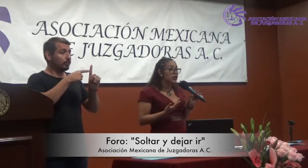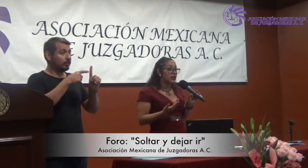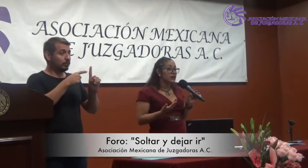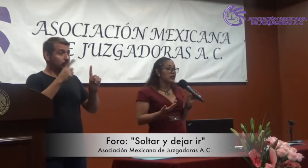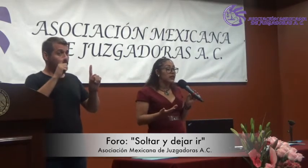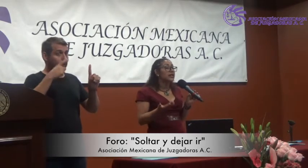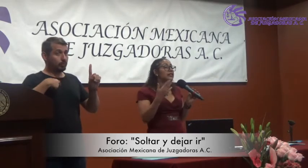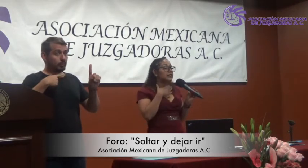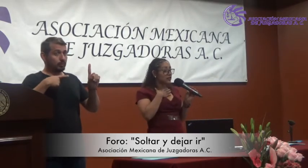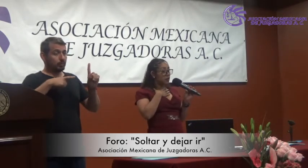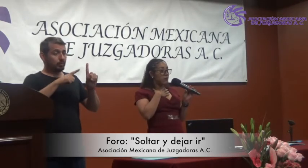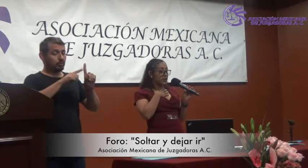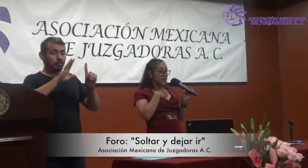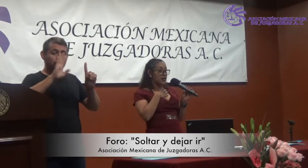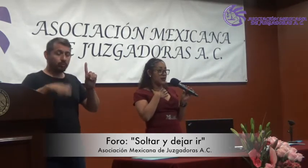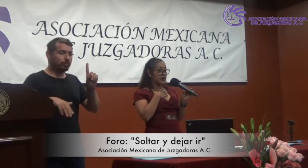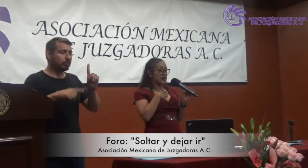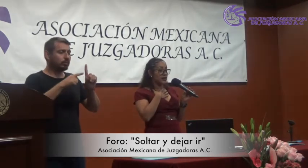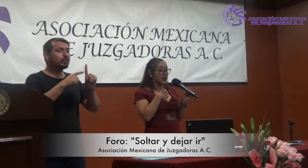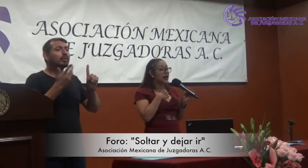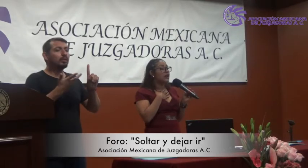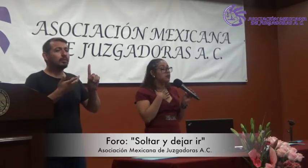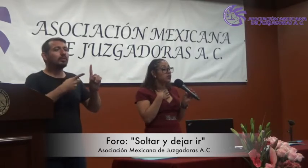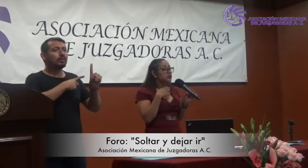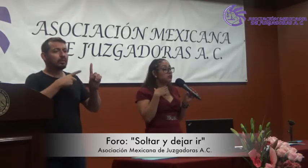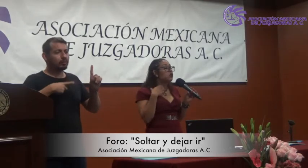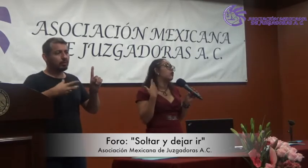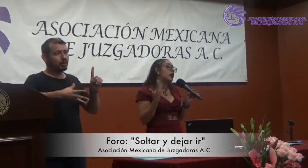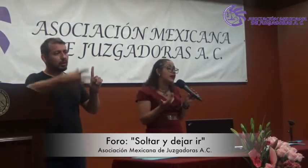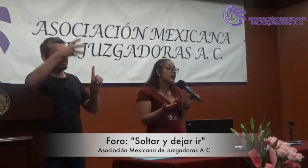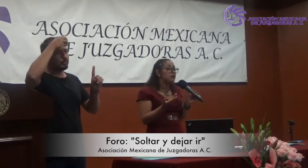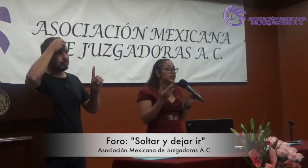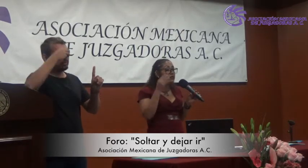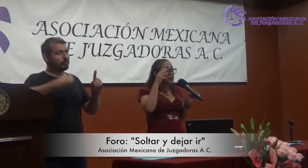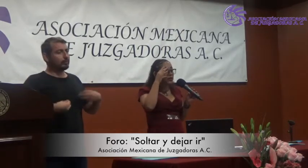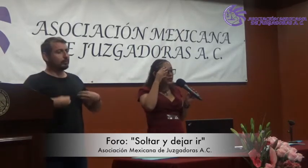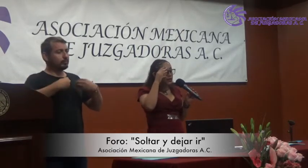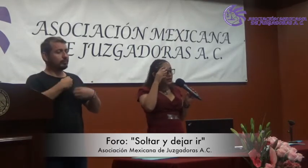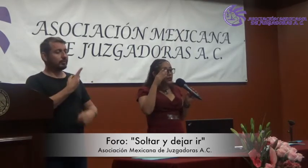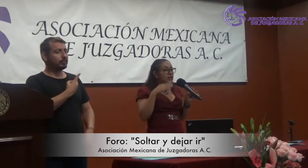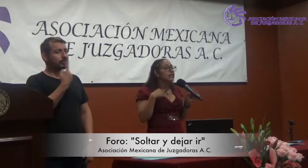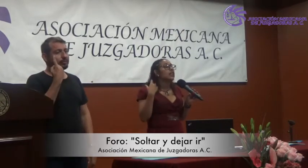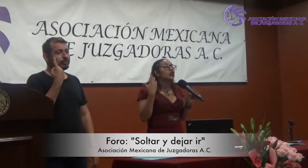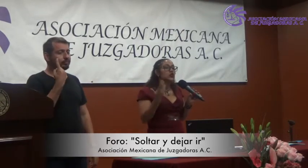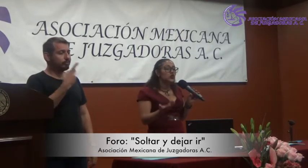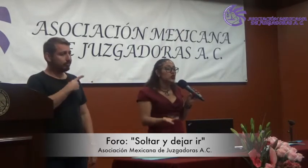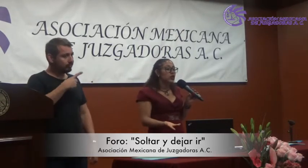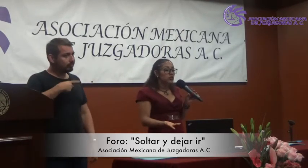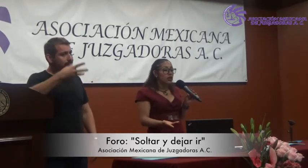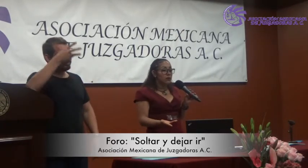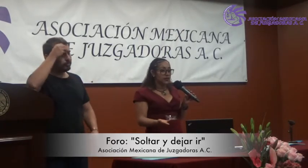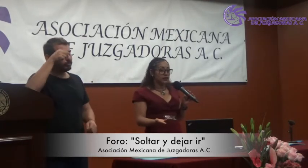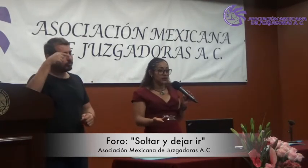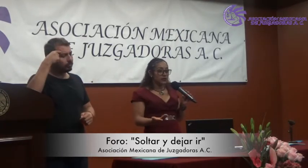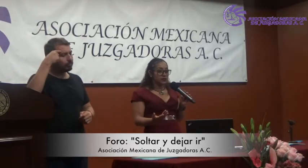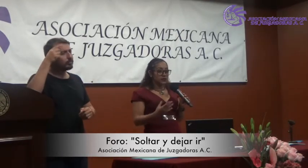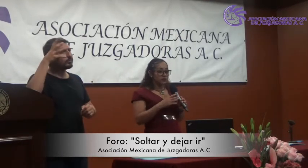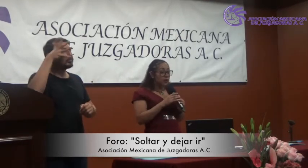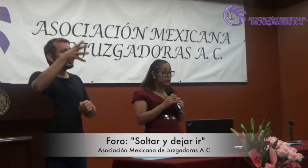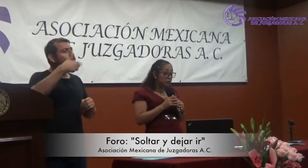esa soledad y hacerse compañía a él mismo o a ella misma y reconstruir una